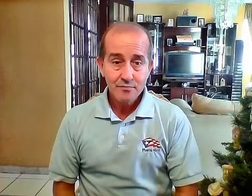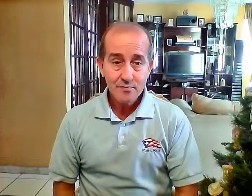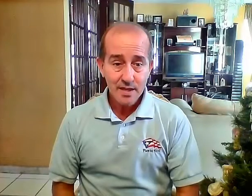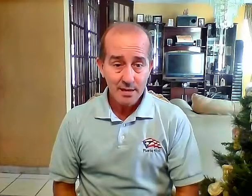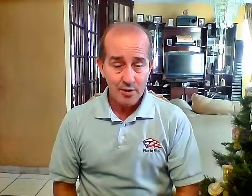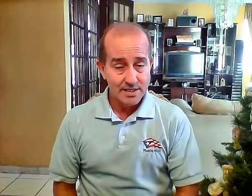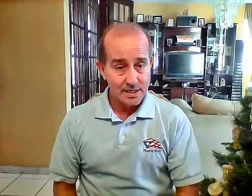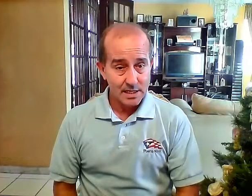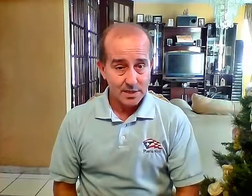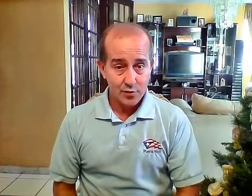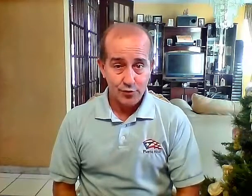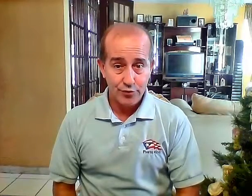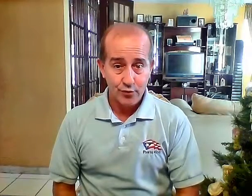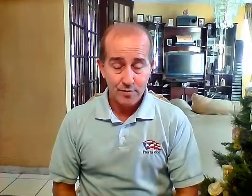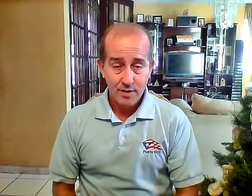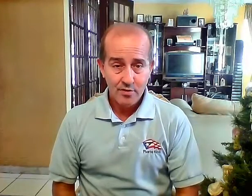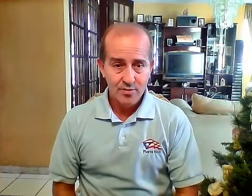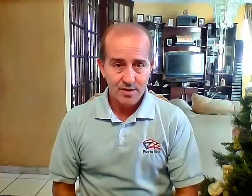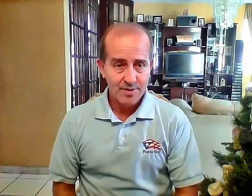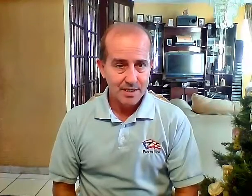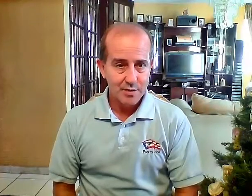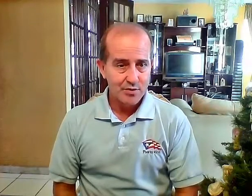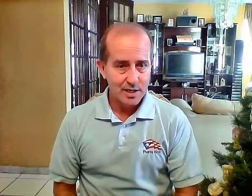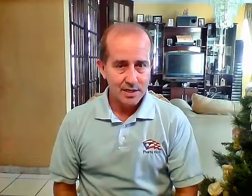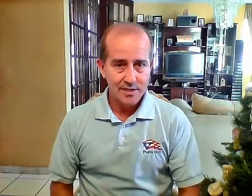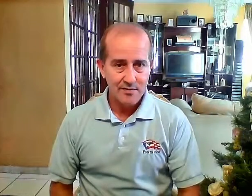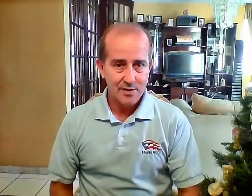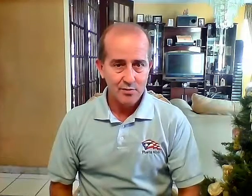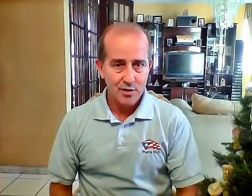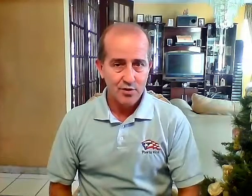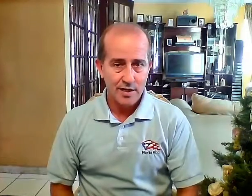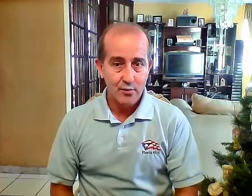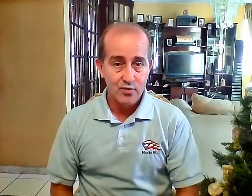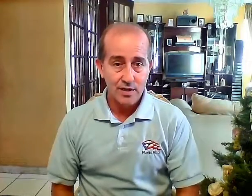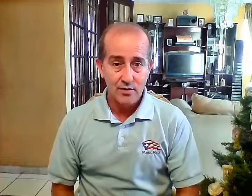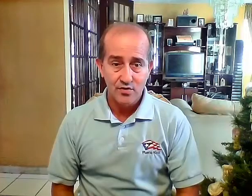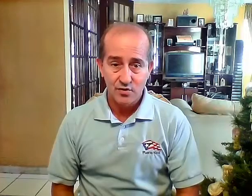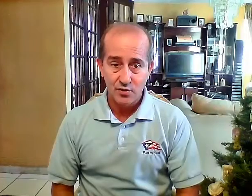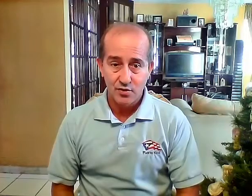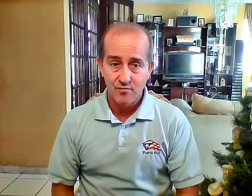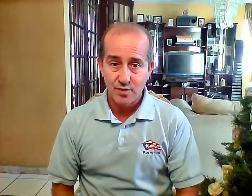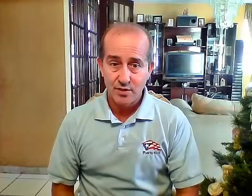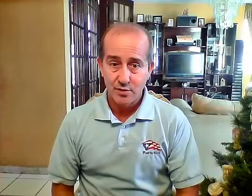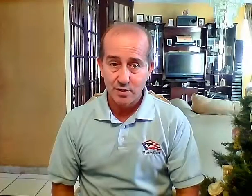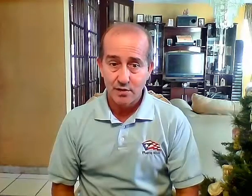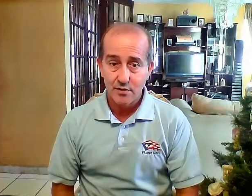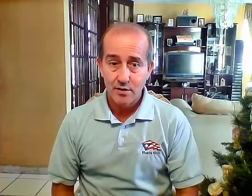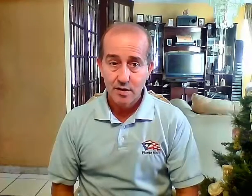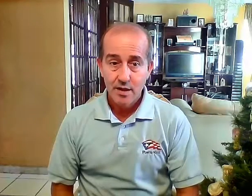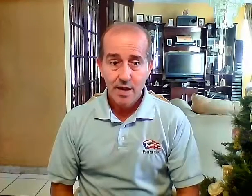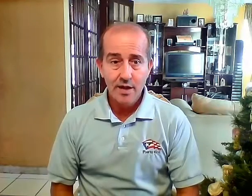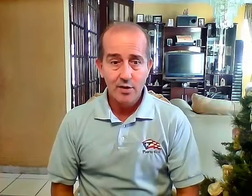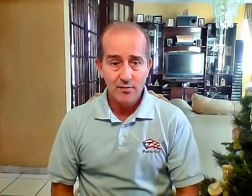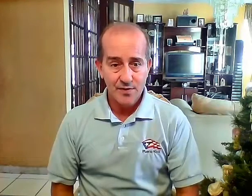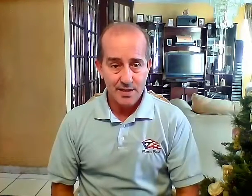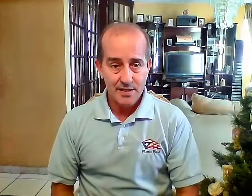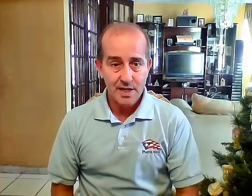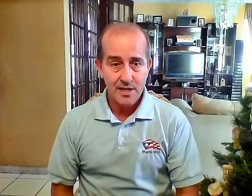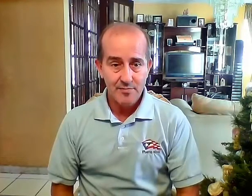Y les voy a enseñar la que yo conozco. Como siempre les digo, si alguien sabe alguna otra que usen los sordos en Puerto Rico, en confianza envíenosla y